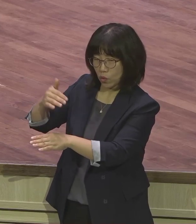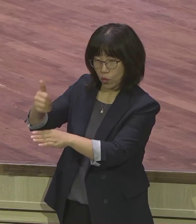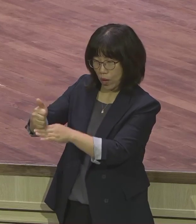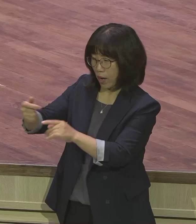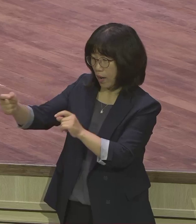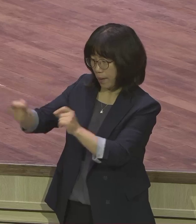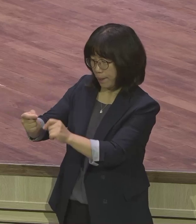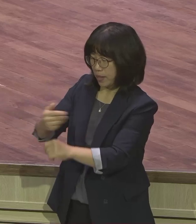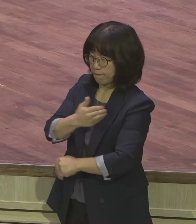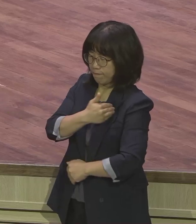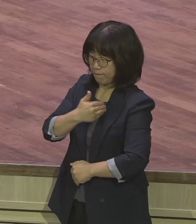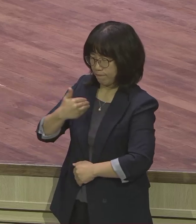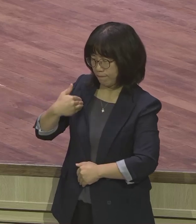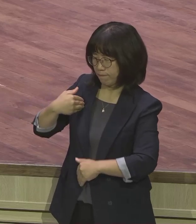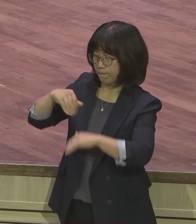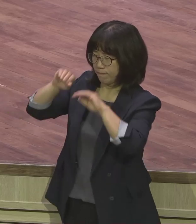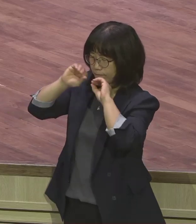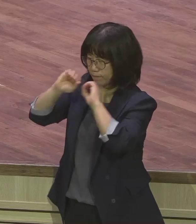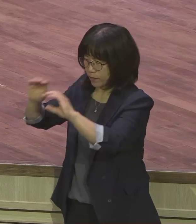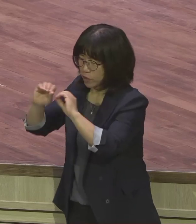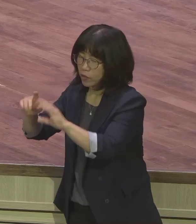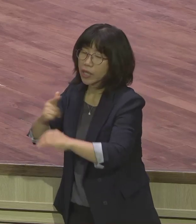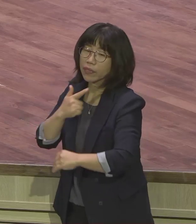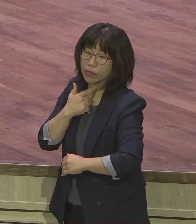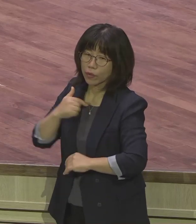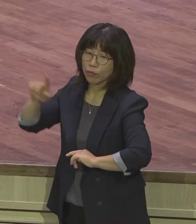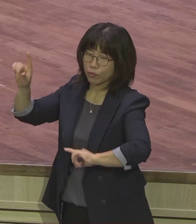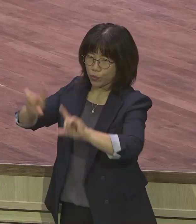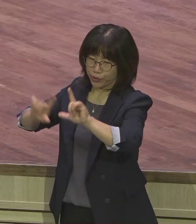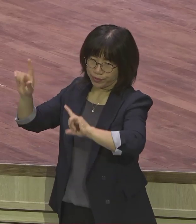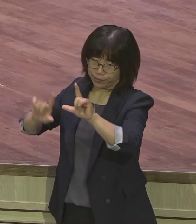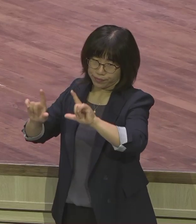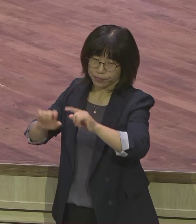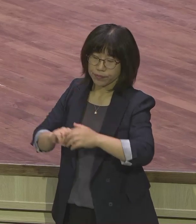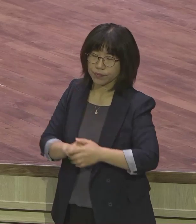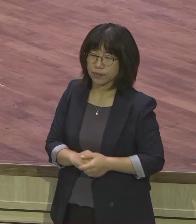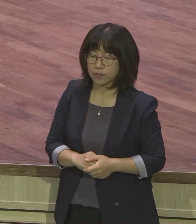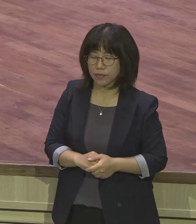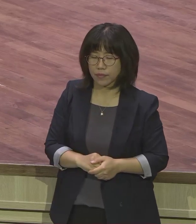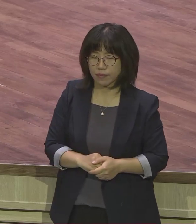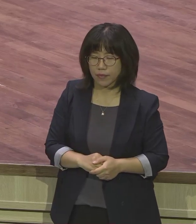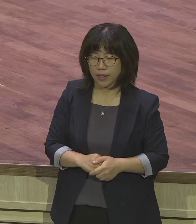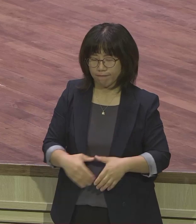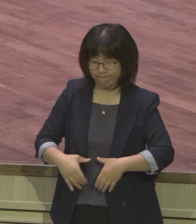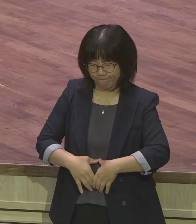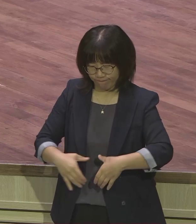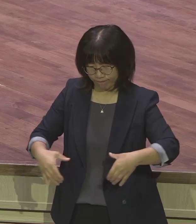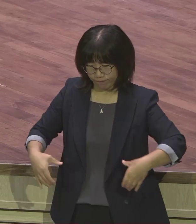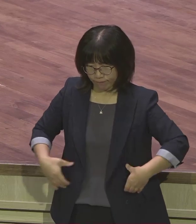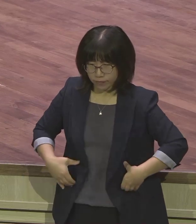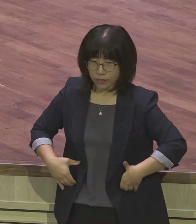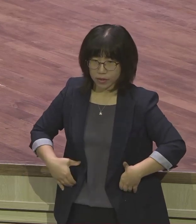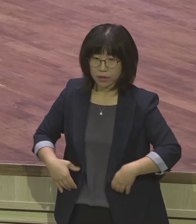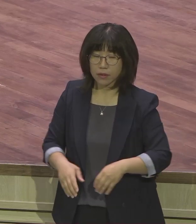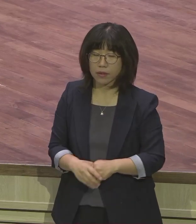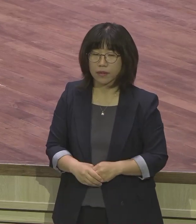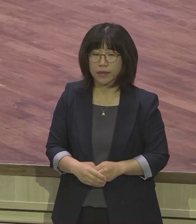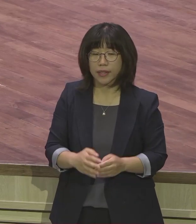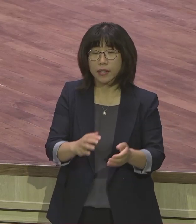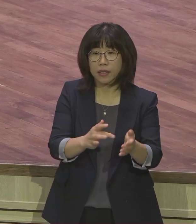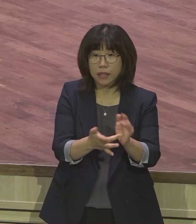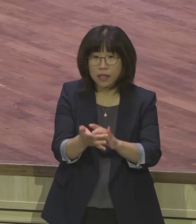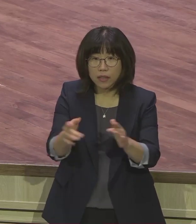담대하게 증거했다는 것입니다 대단하지요 담대하게 증거한 거예요 그리고 예수님 사람은요